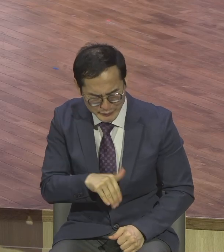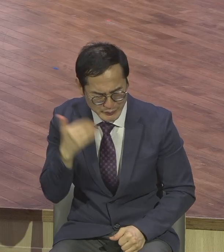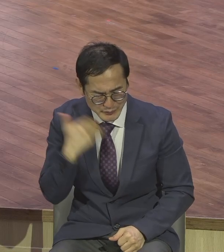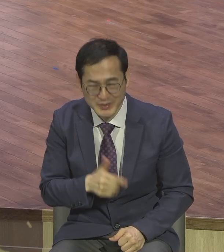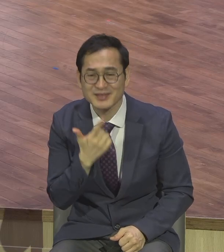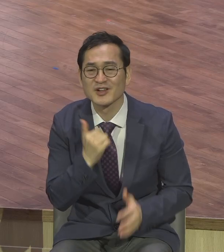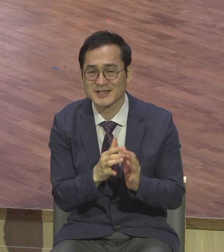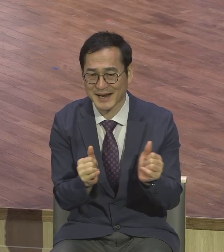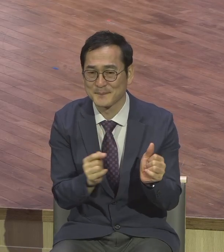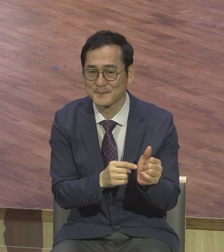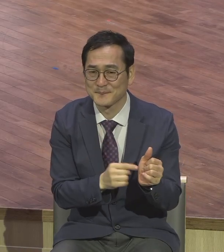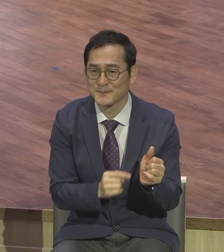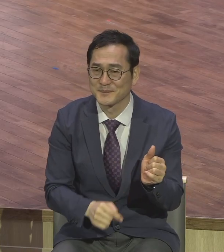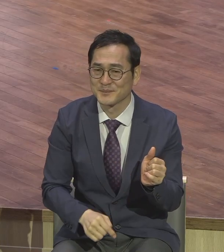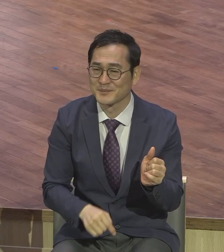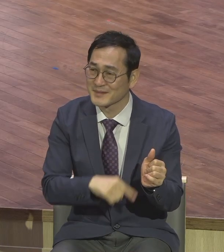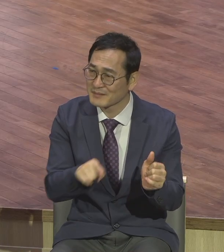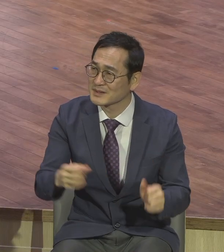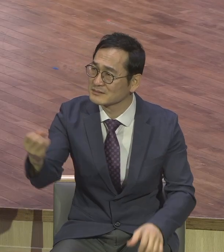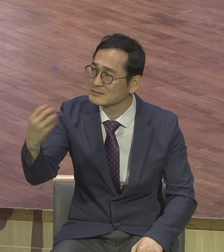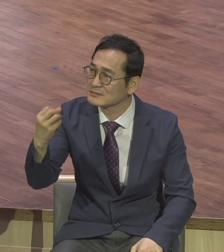한마디만 딱 하면 충격입니다.